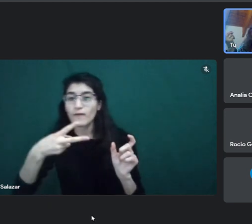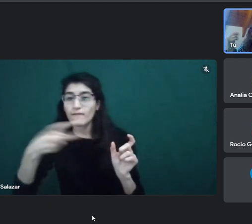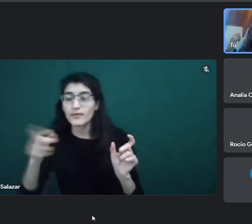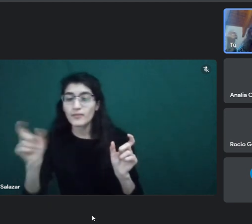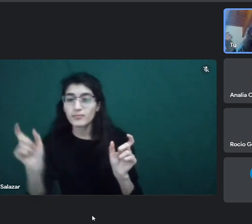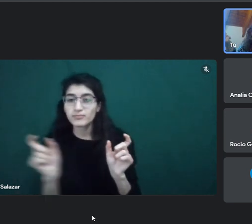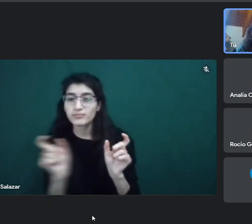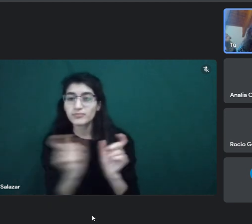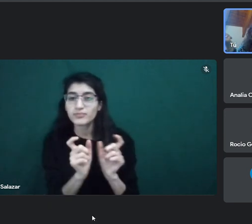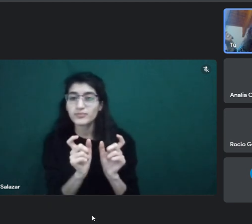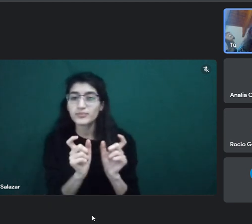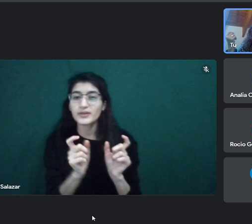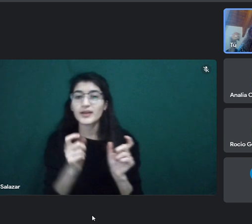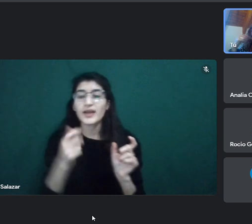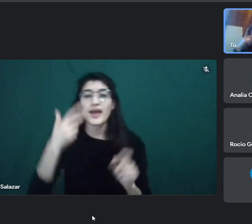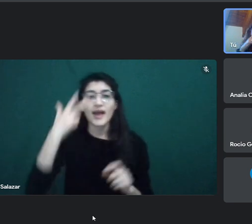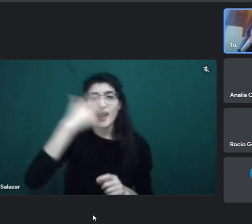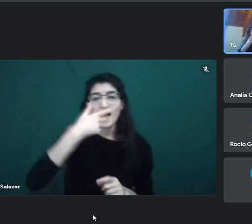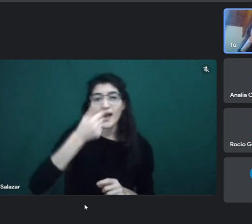o an.